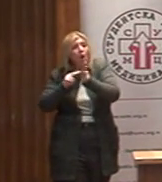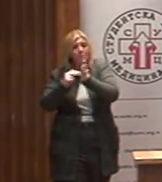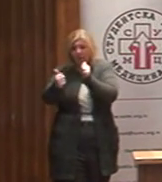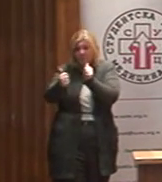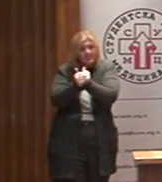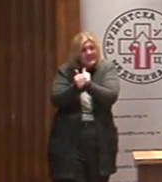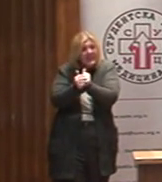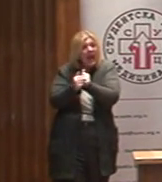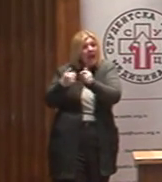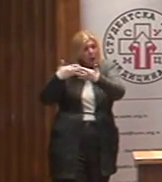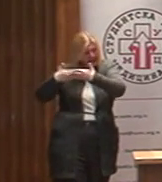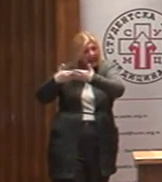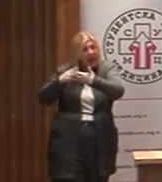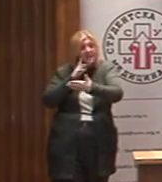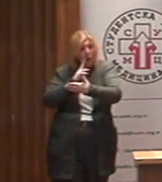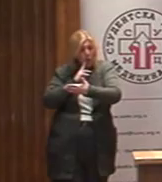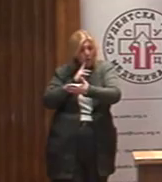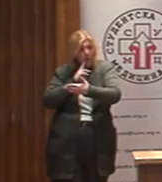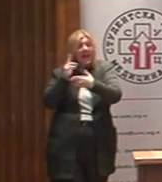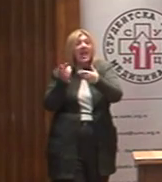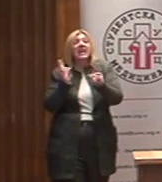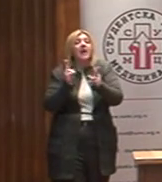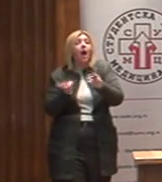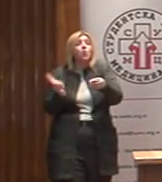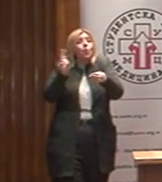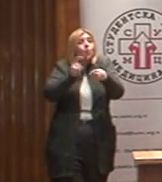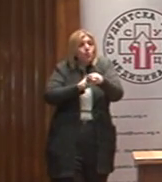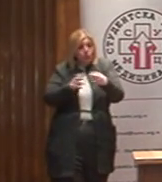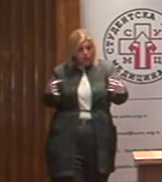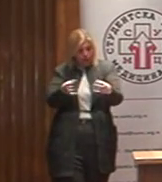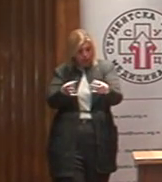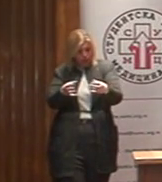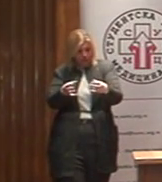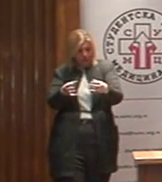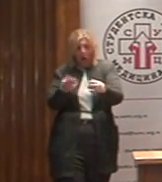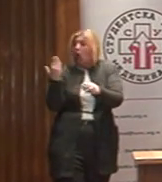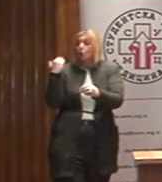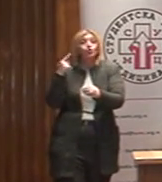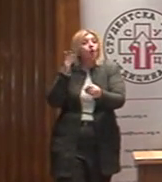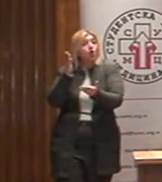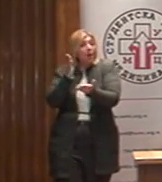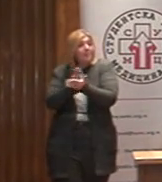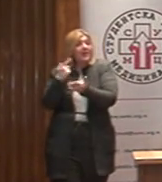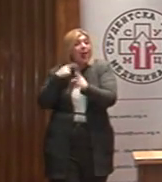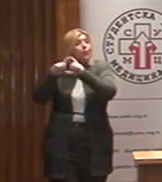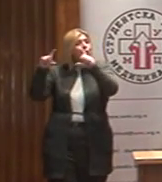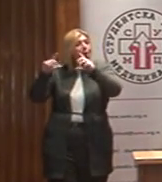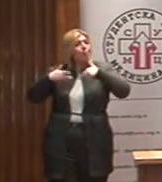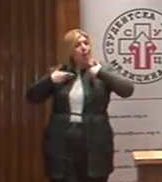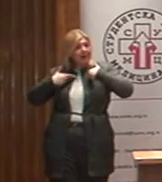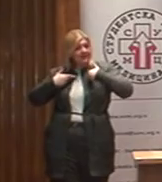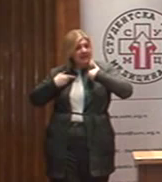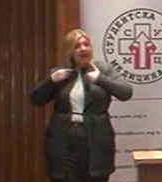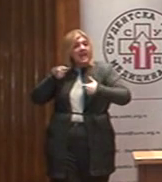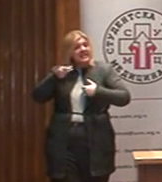njihovog uključivanja u sve tokove društva. Nedavno smo imali takvu jednu tribinu u Domu omladine i svakog meseca to